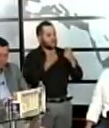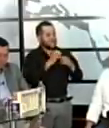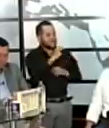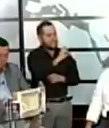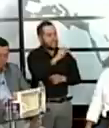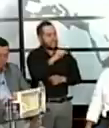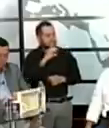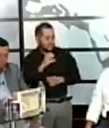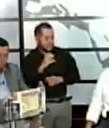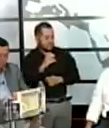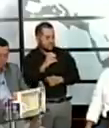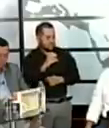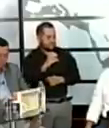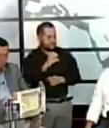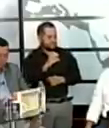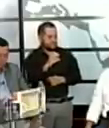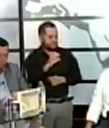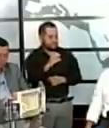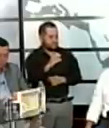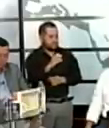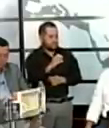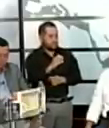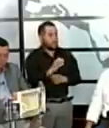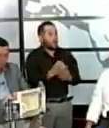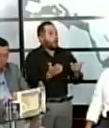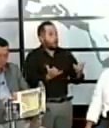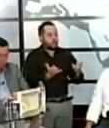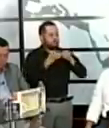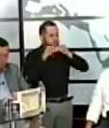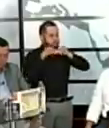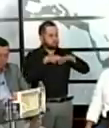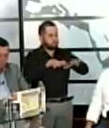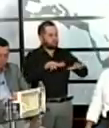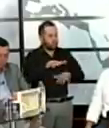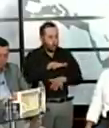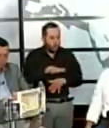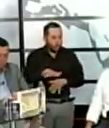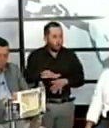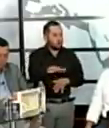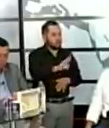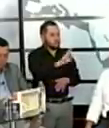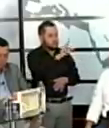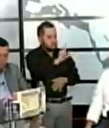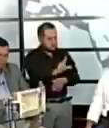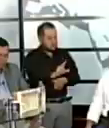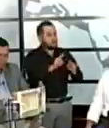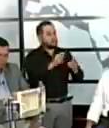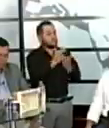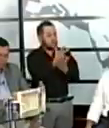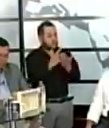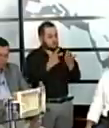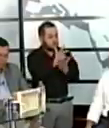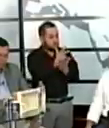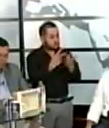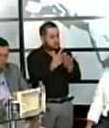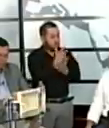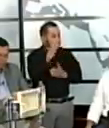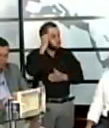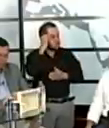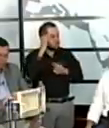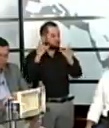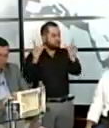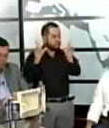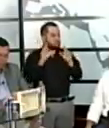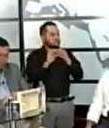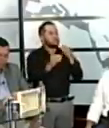Legón Telecomunicaciones. Cubrimos a esta hora toda el área metropolitana, incluyendo Santa Rosa de Cabal en directo. Estamos